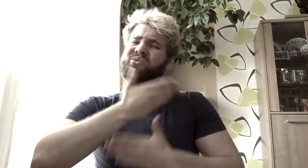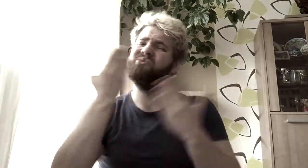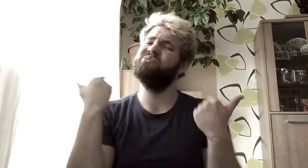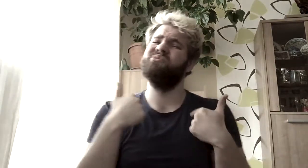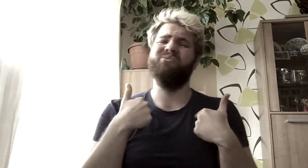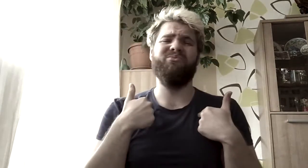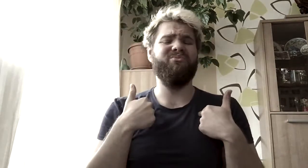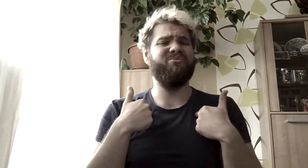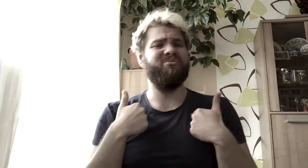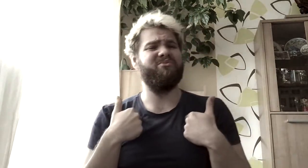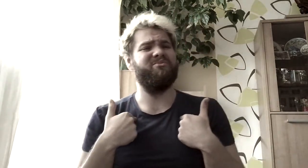doyamadım.